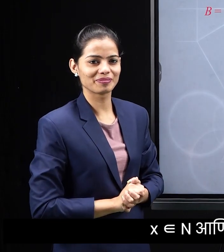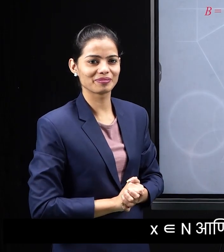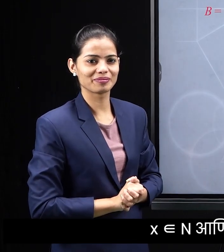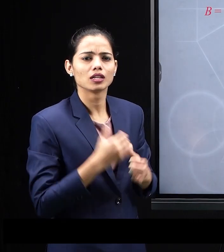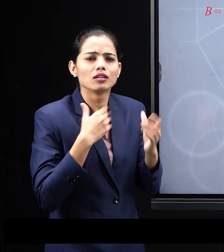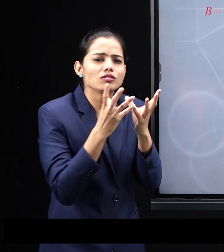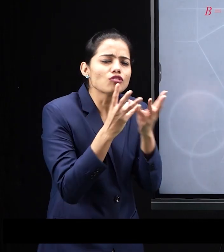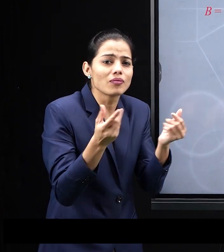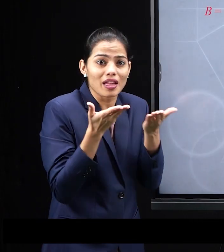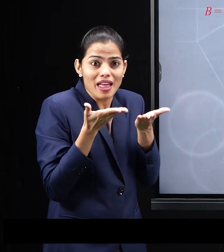द्रवण